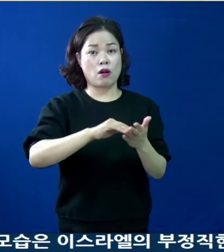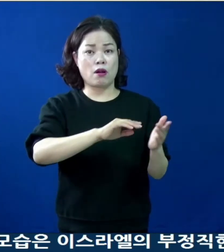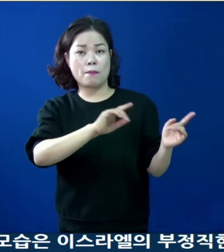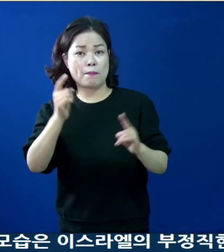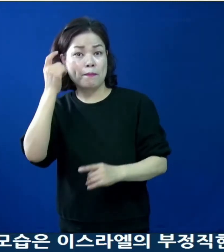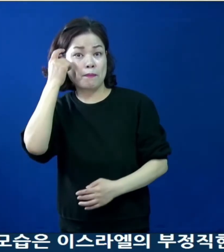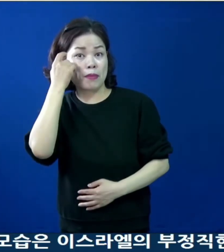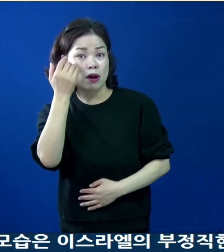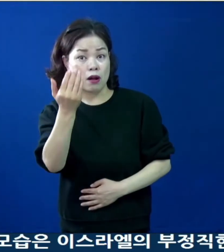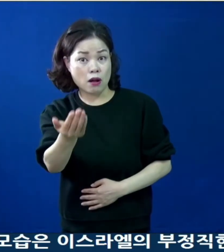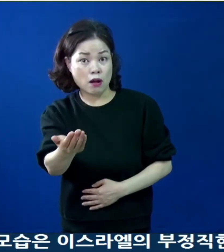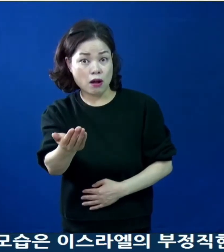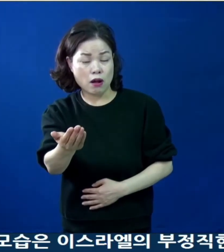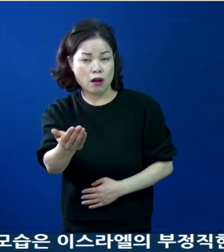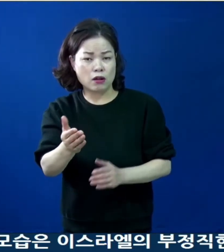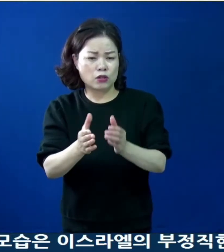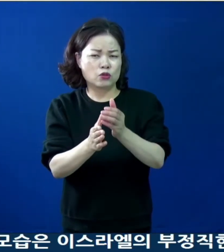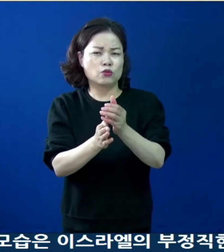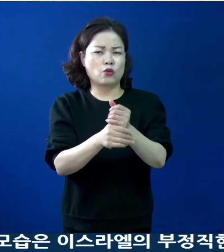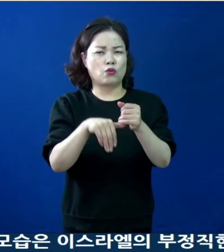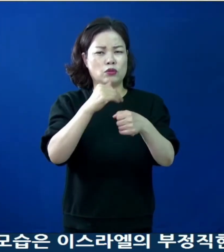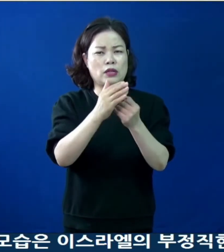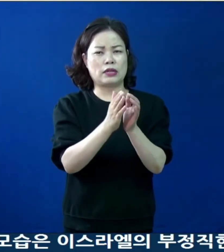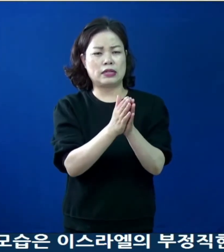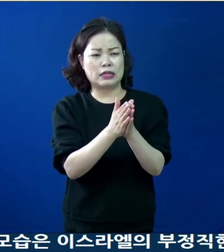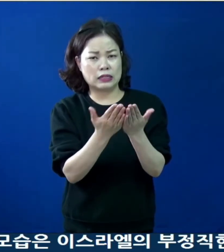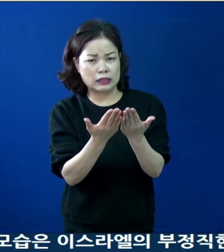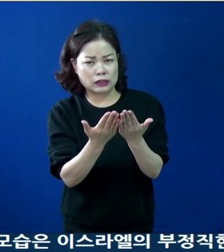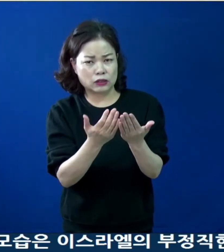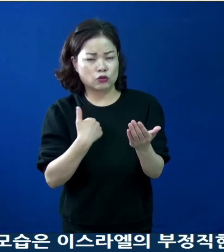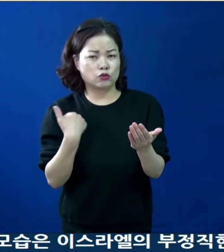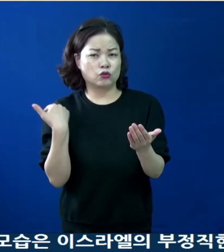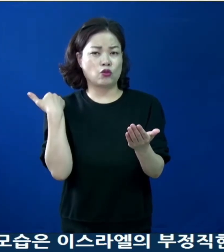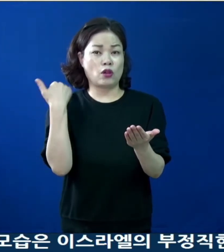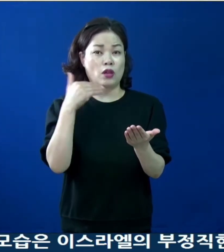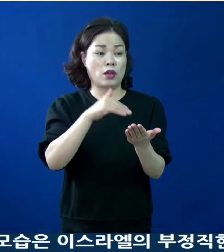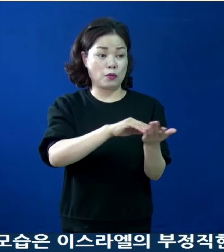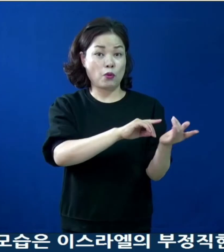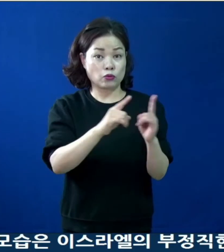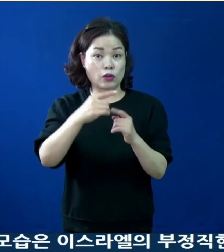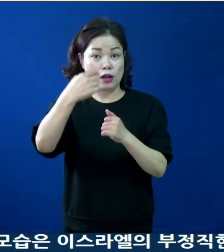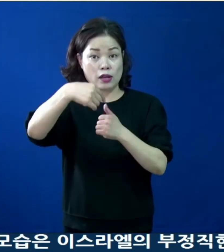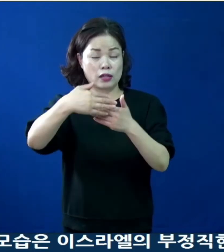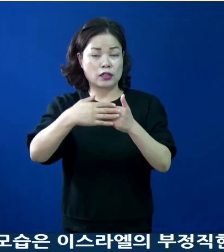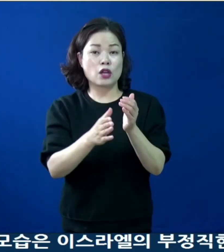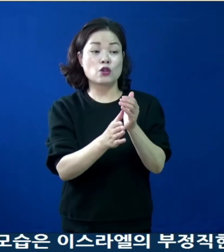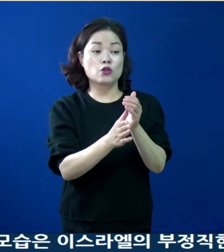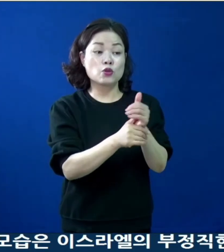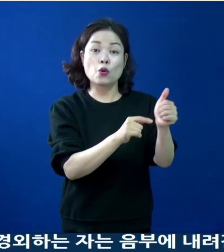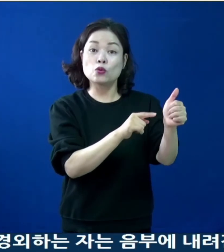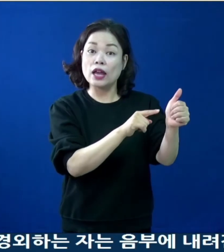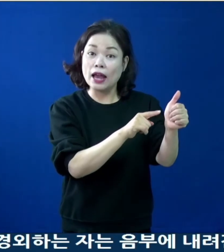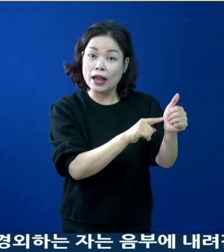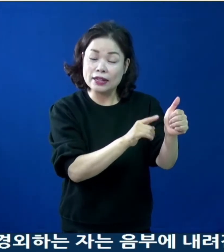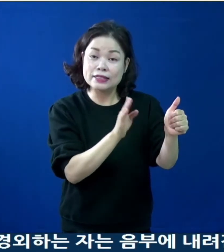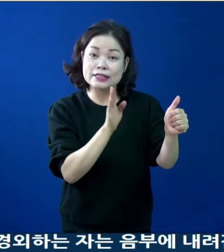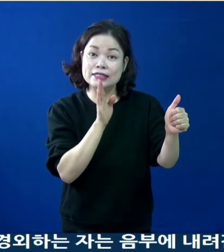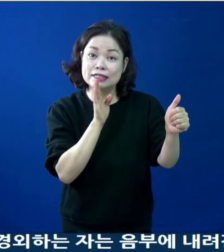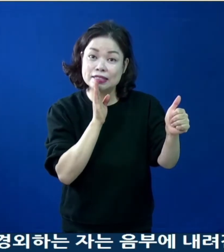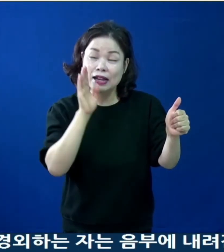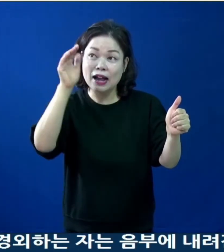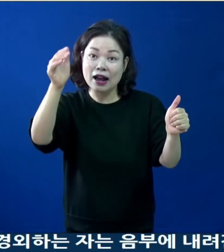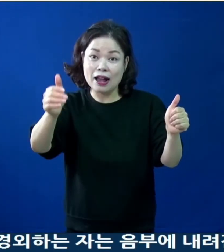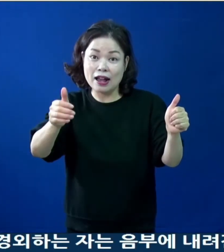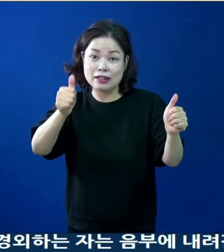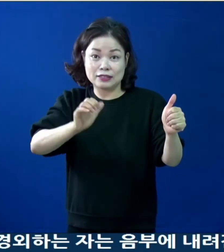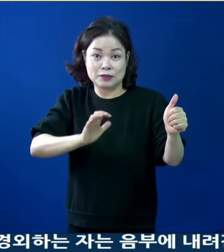있을까요? 요나서는 그에 관한 해법도 우리에게 가르쳐 주시죠. 요나에게서 참된